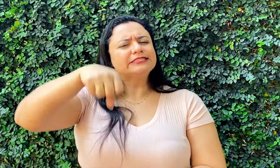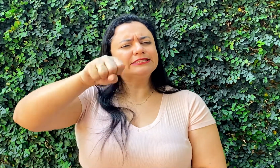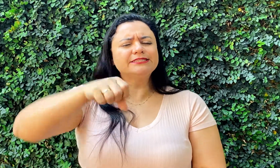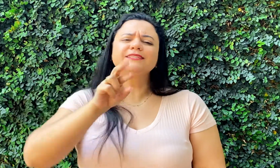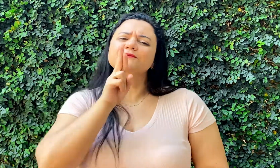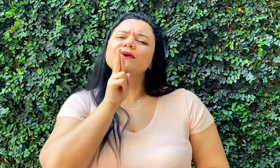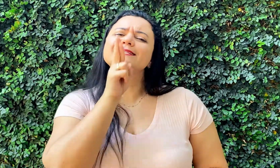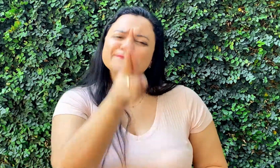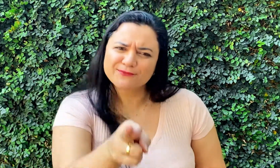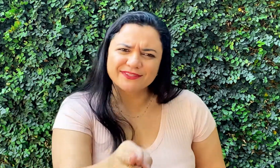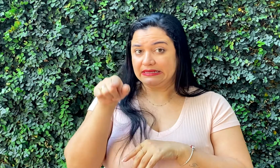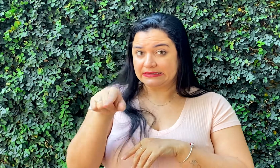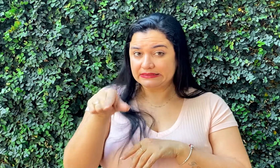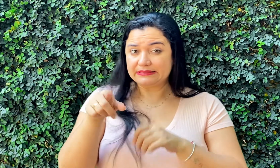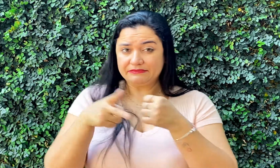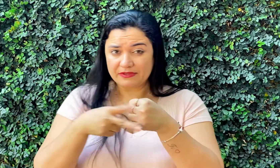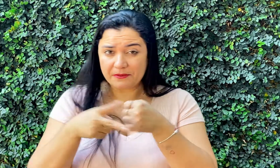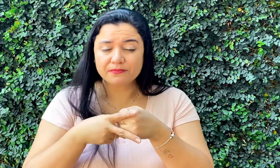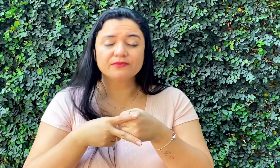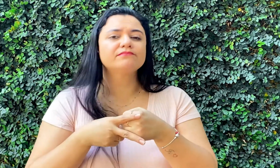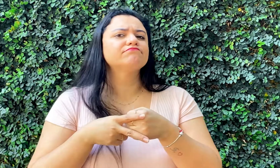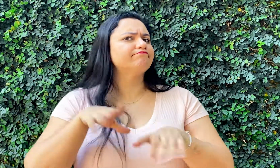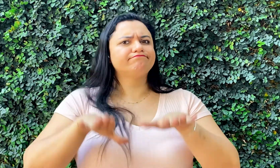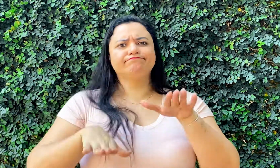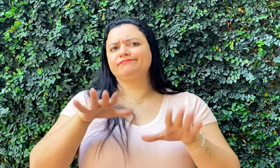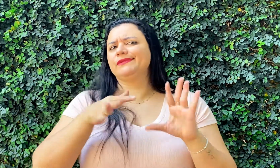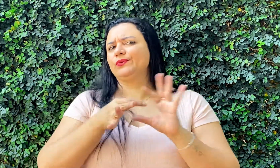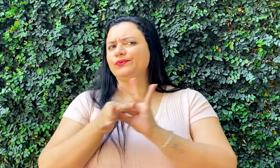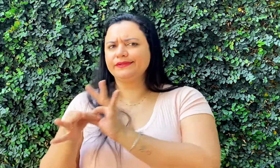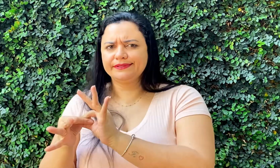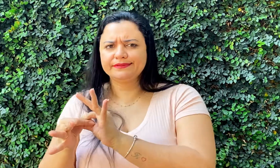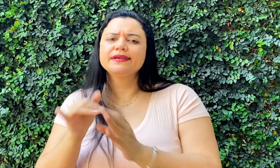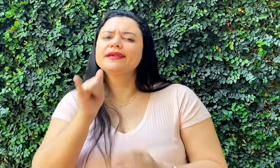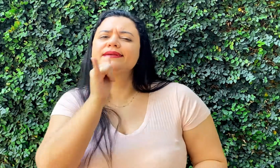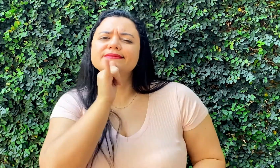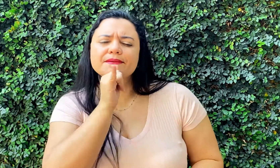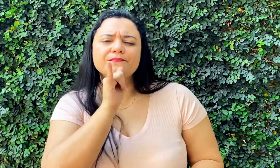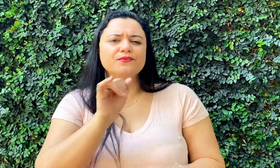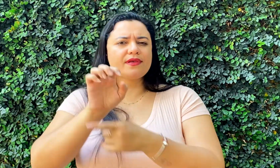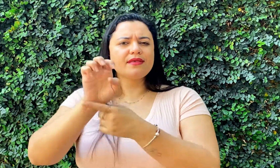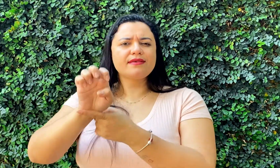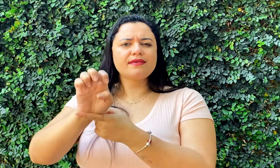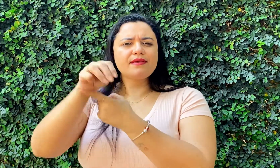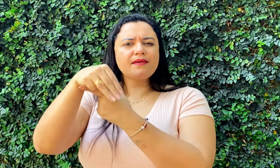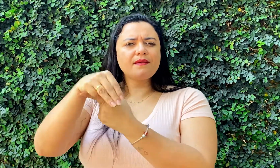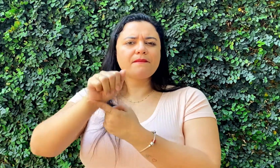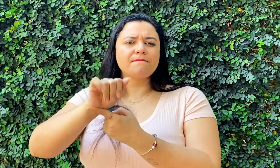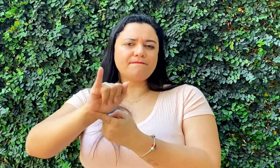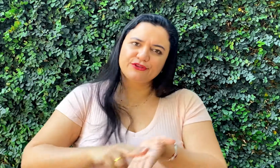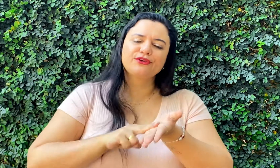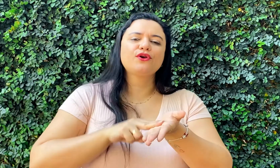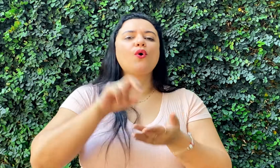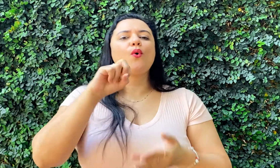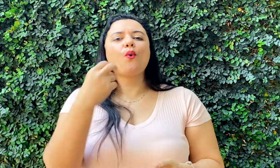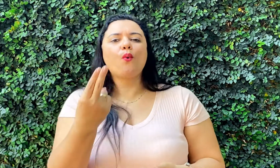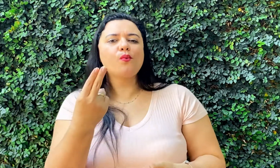está iniciando, dando seus primeiros passos, você tem que saber relacionar. Então, por exemplo, no português,